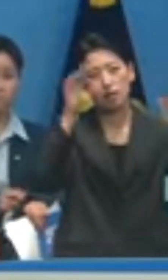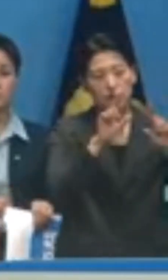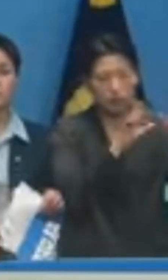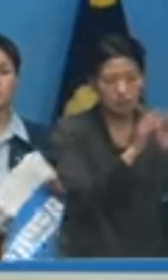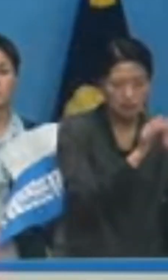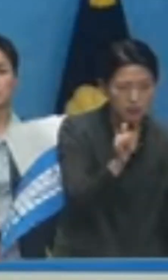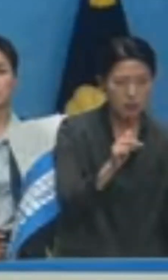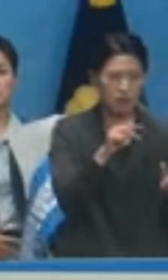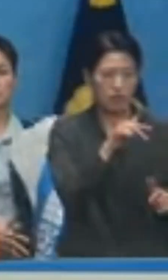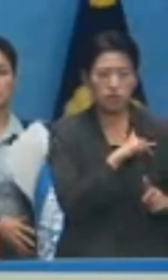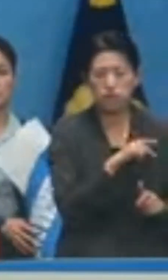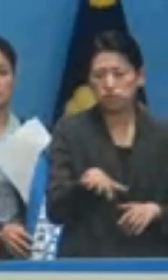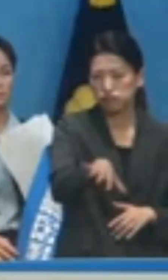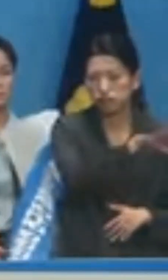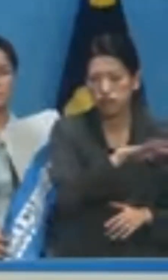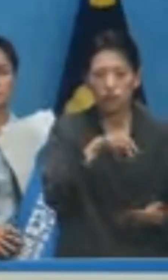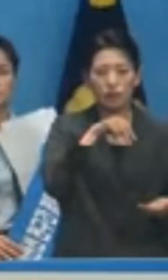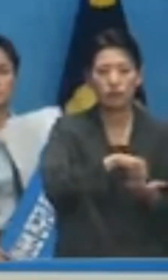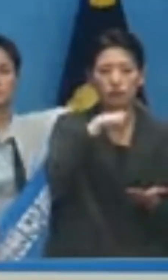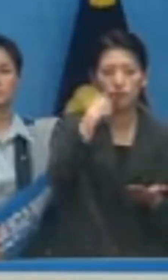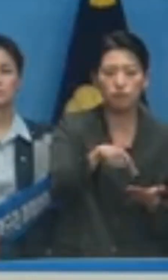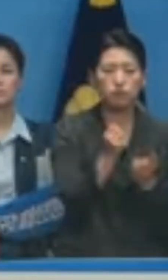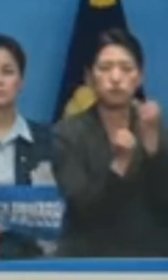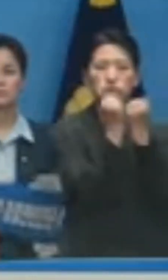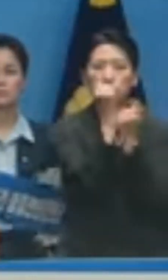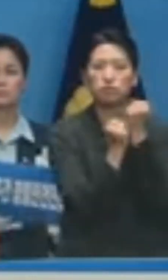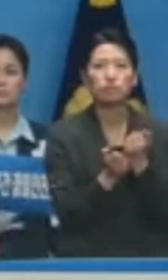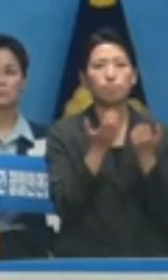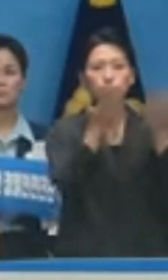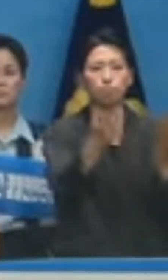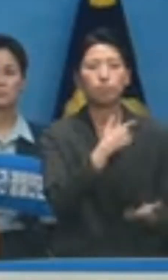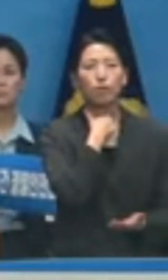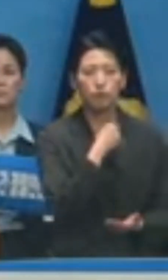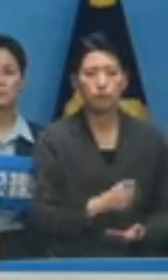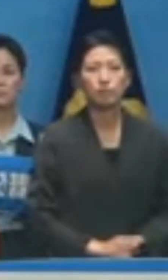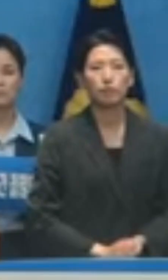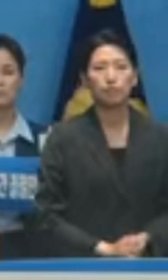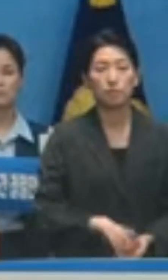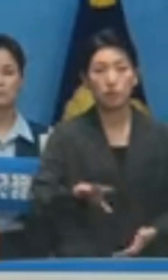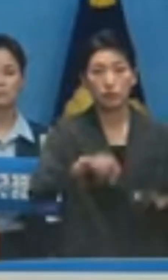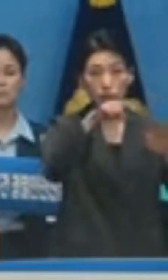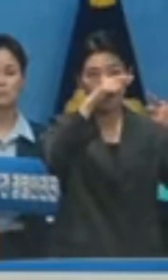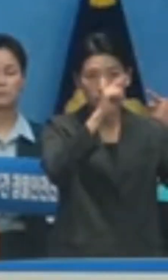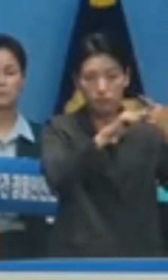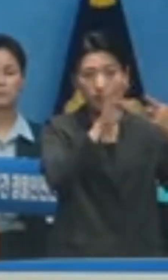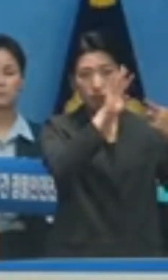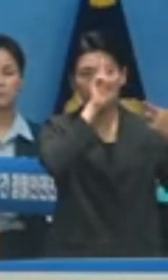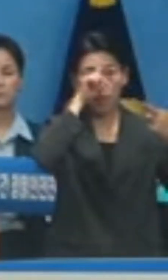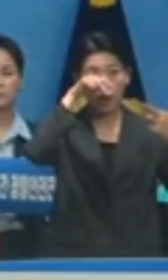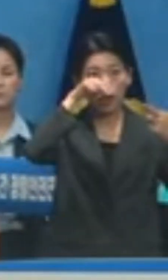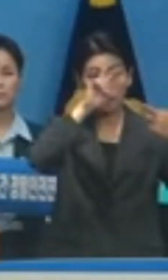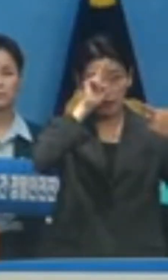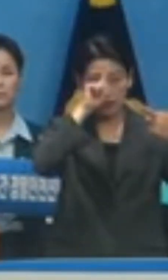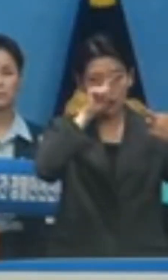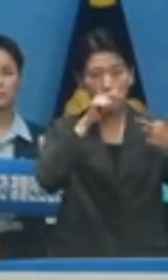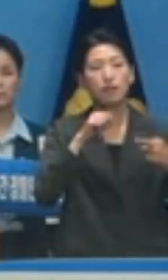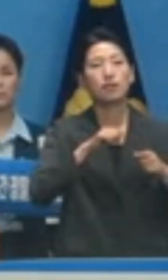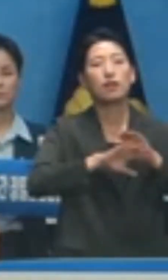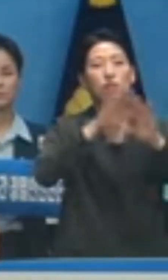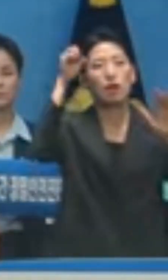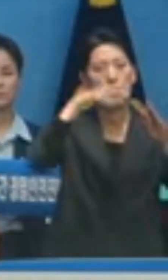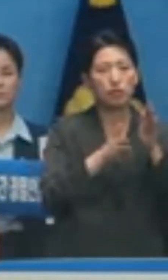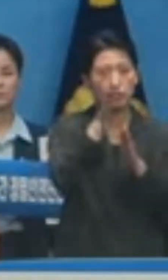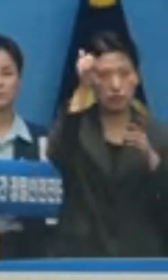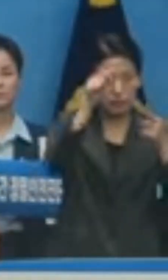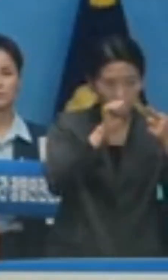오셔서 입장 표명을 좀 하는 자리로 마련되었습니다. 순서는 먼저 박승원 광명시장, 김남일